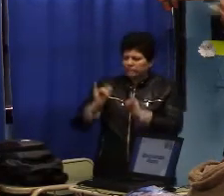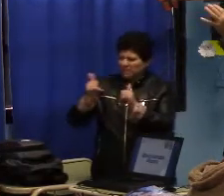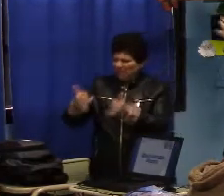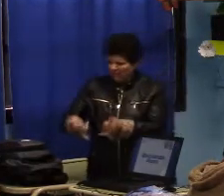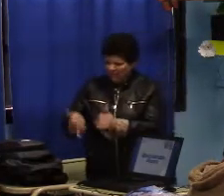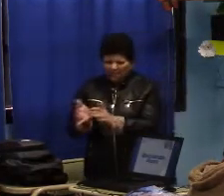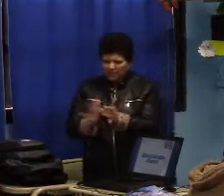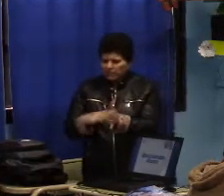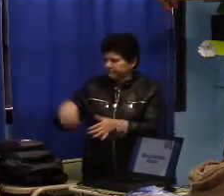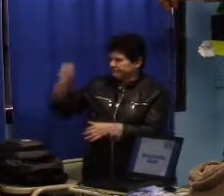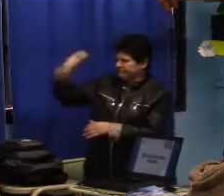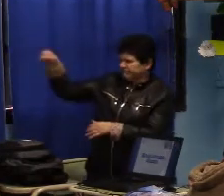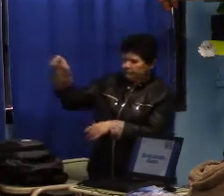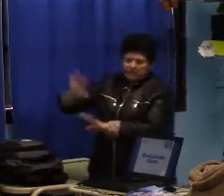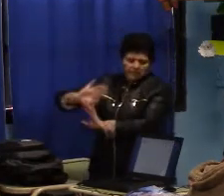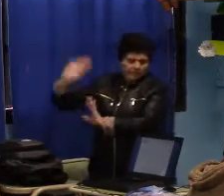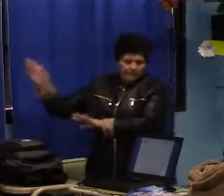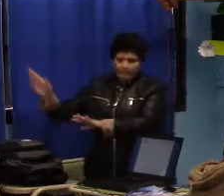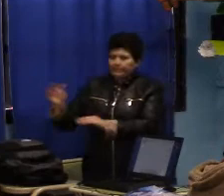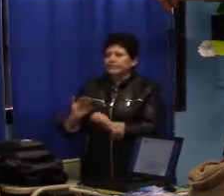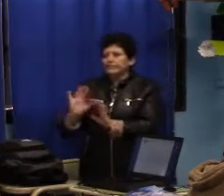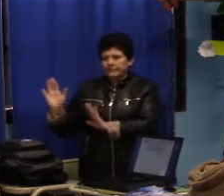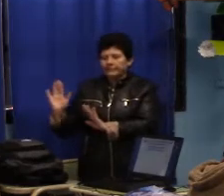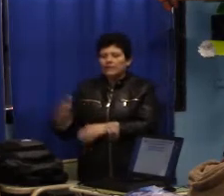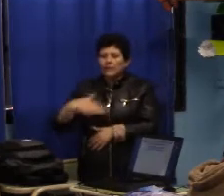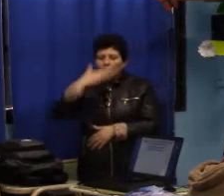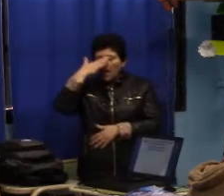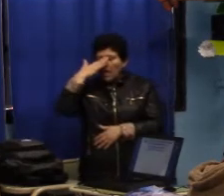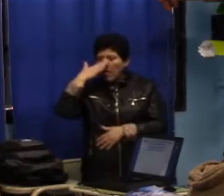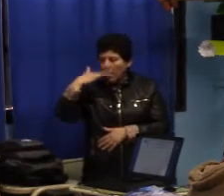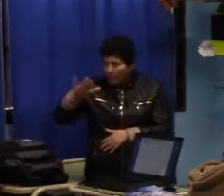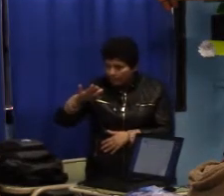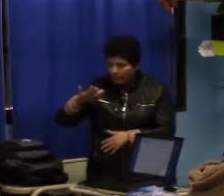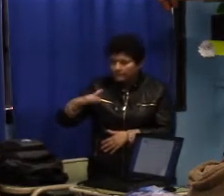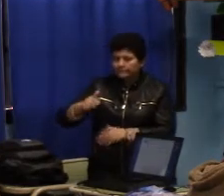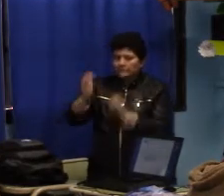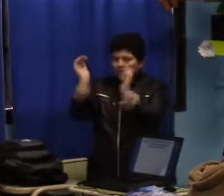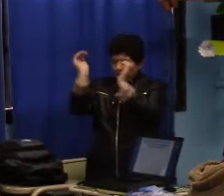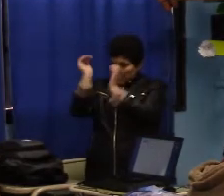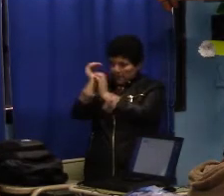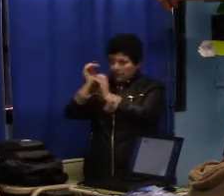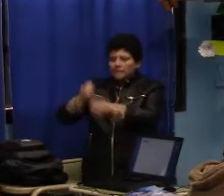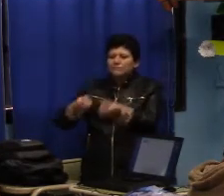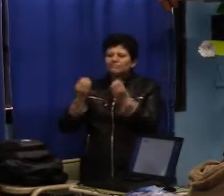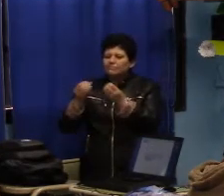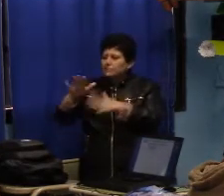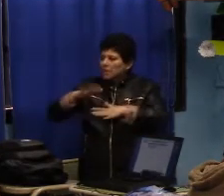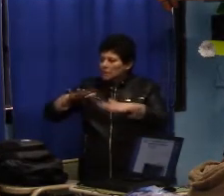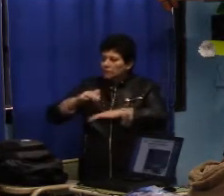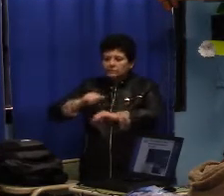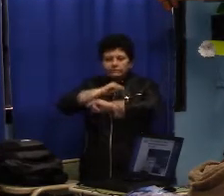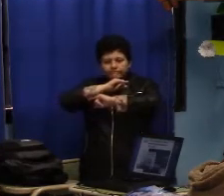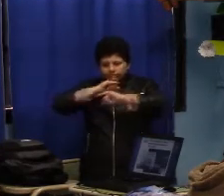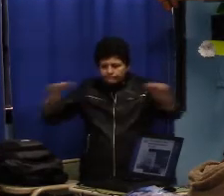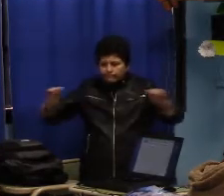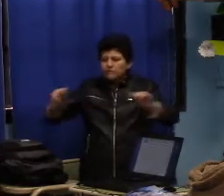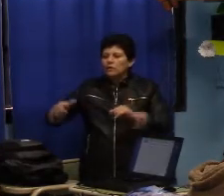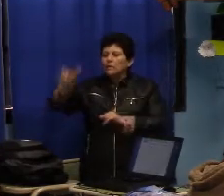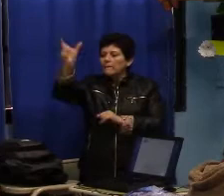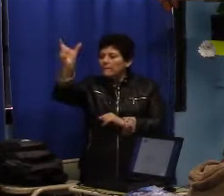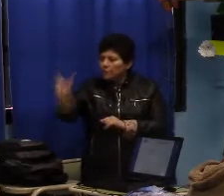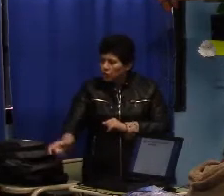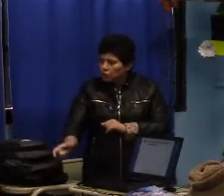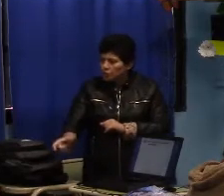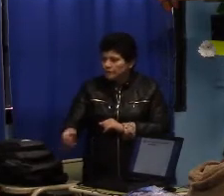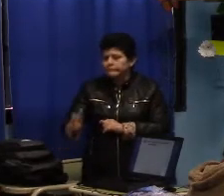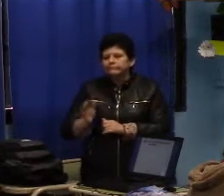recién después la iglesia adventista mandó misioneros al mundo. Misioneros al mundo. Primer misionero